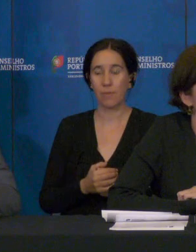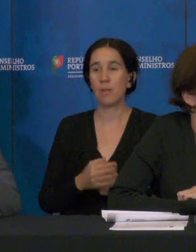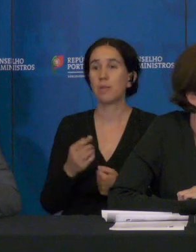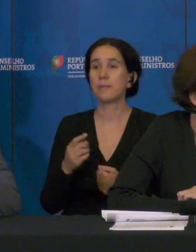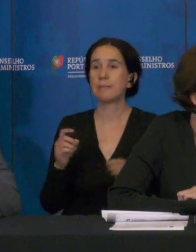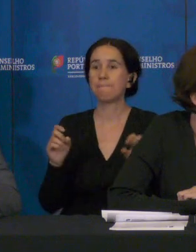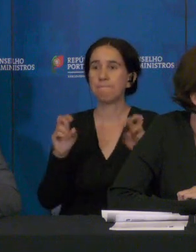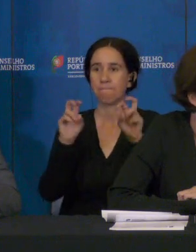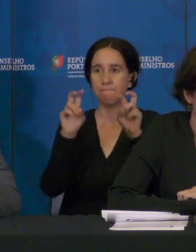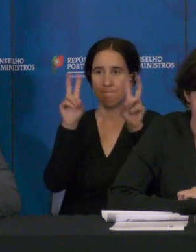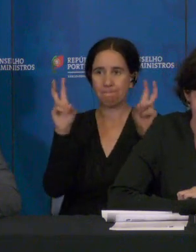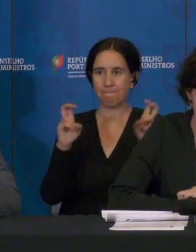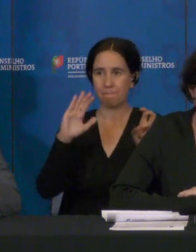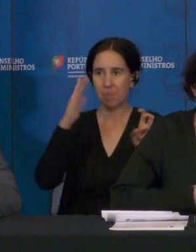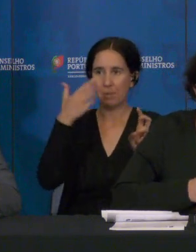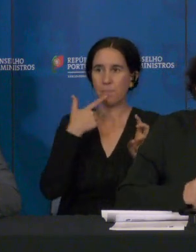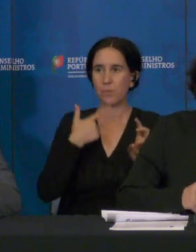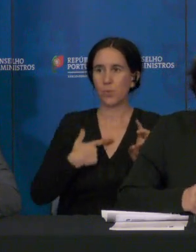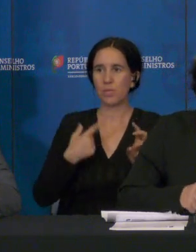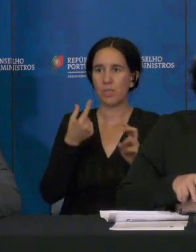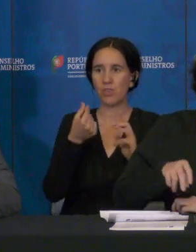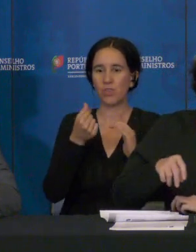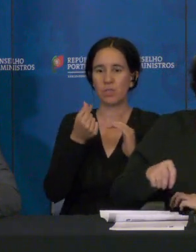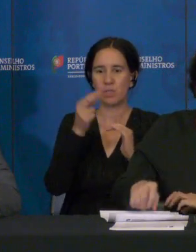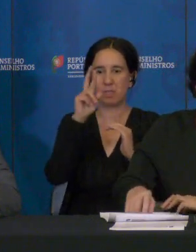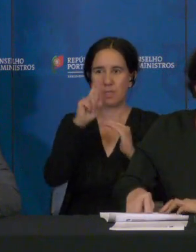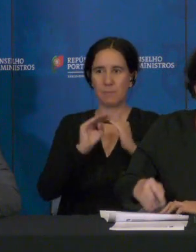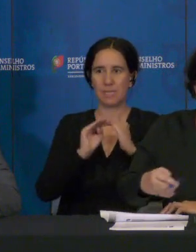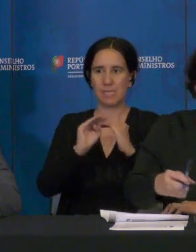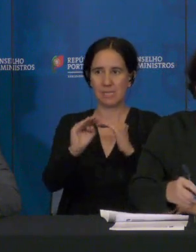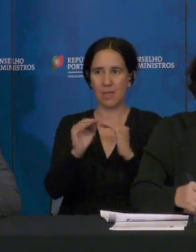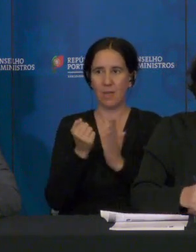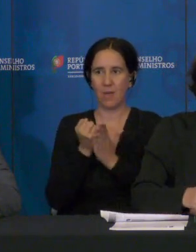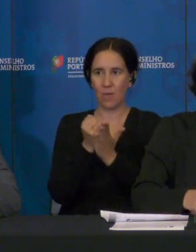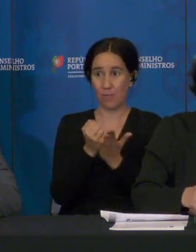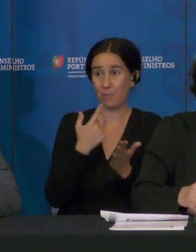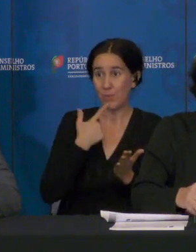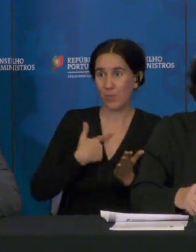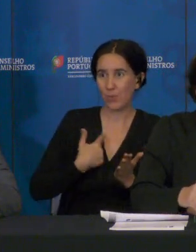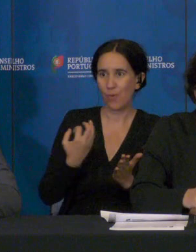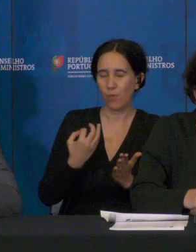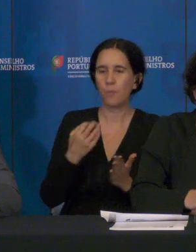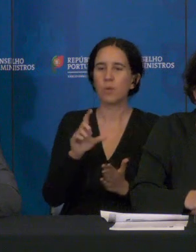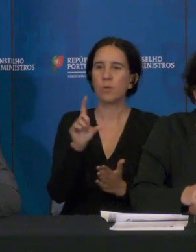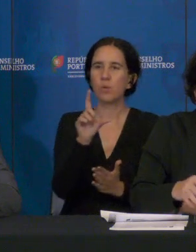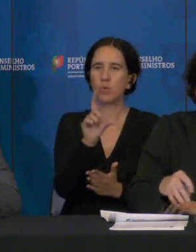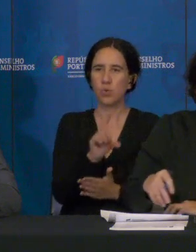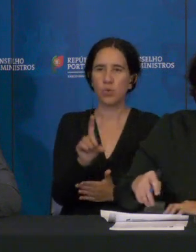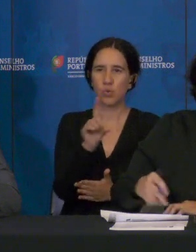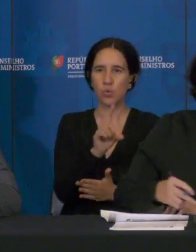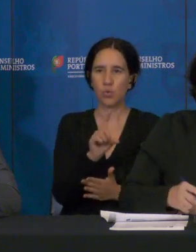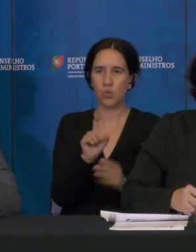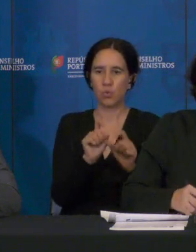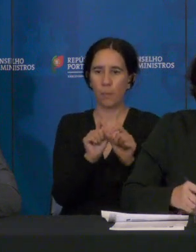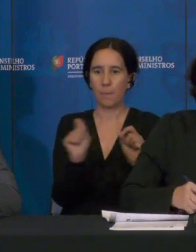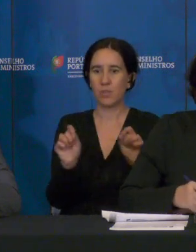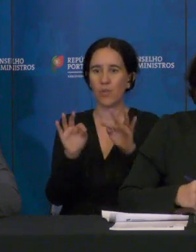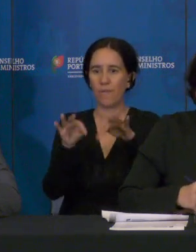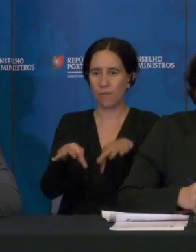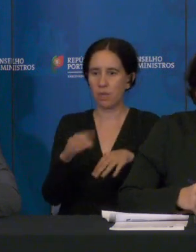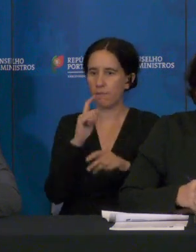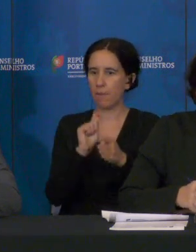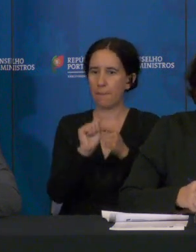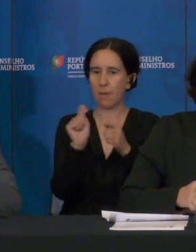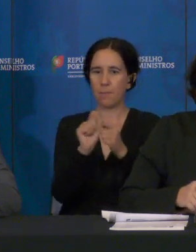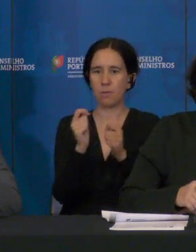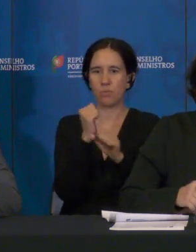complemento de estabilização, que foi essa a primeira pergunta que colocou, ele será pago no final do mês de julho a todos os trabalhadores que cumprem as